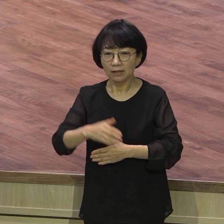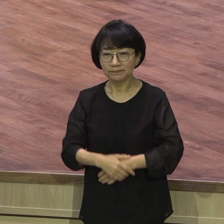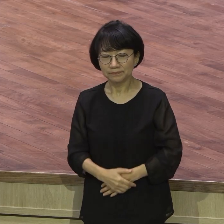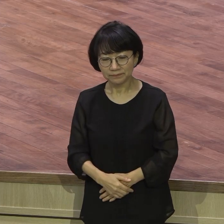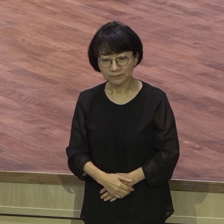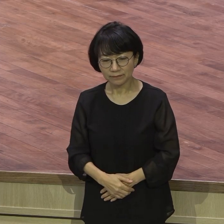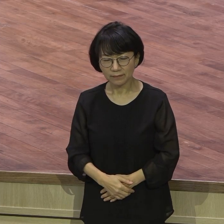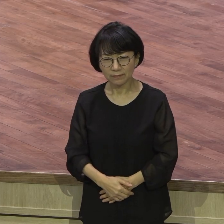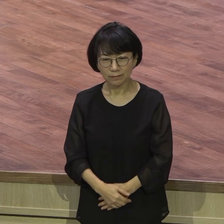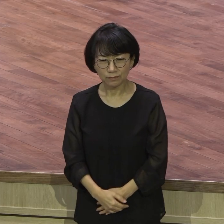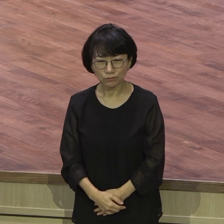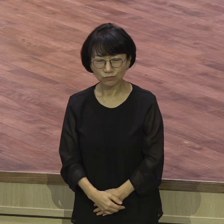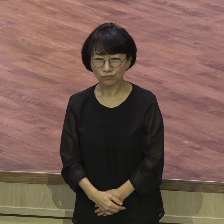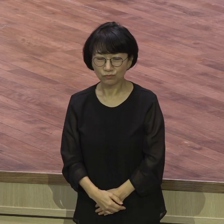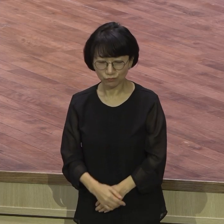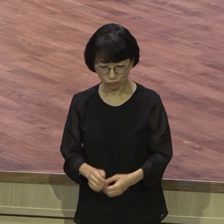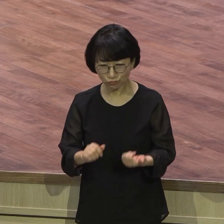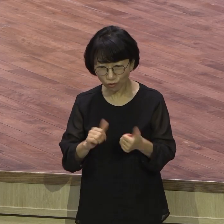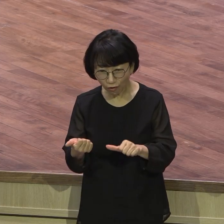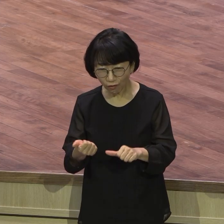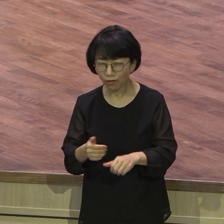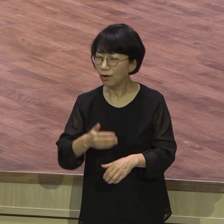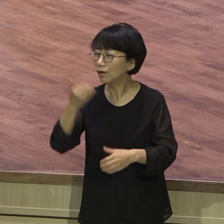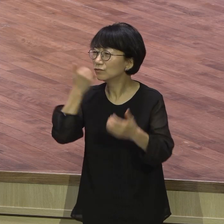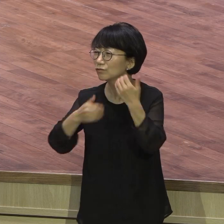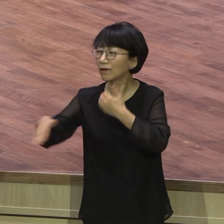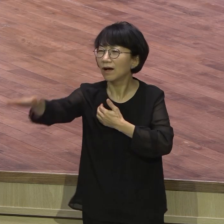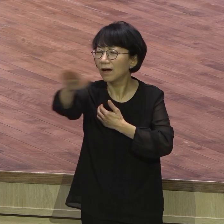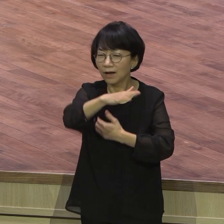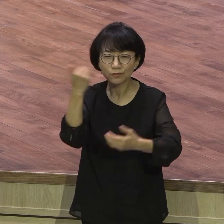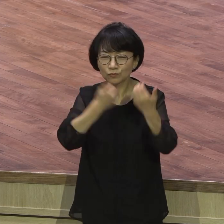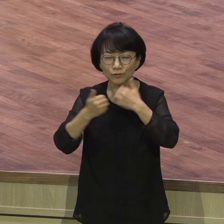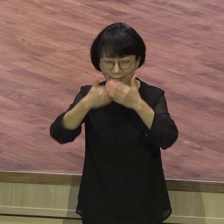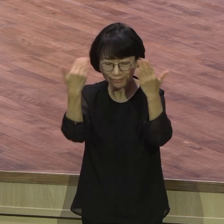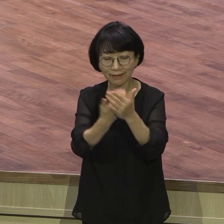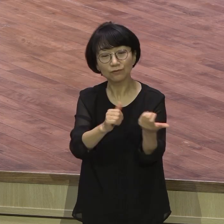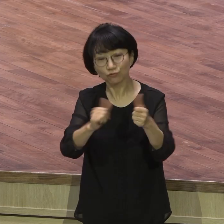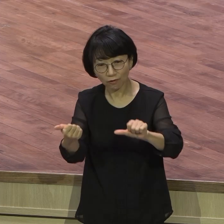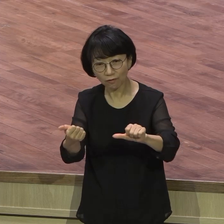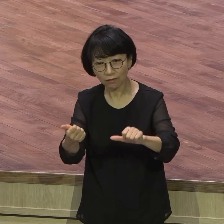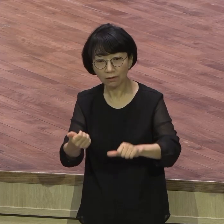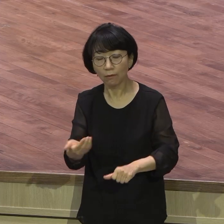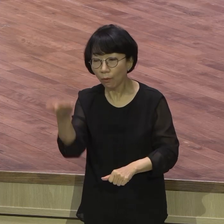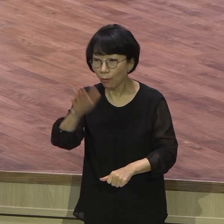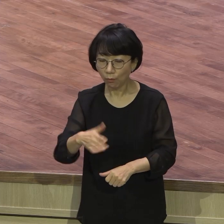죽는 게 중요한 게 죽는 거야. 한 번 죽지요. 누구나 다 한 번 죽는데. 자살했다.